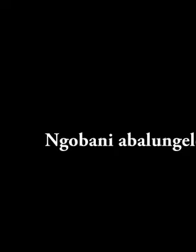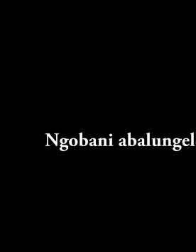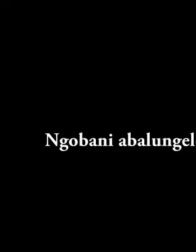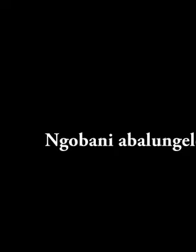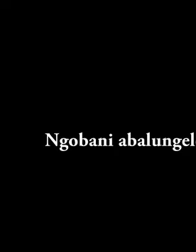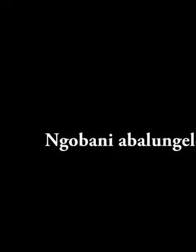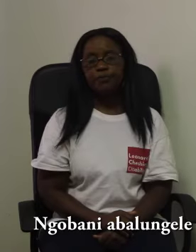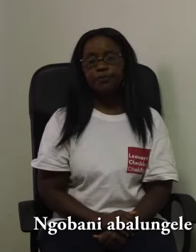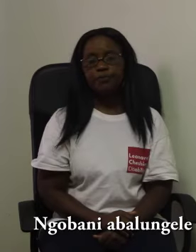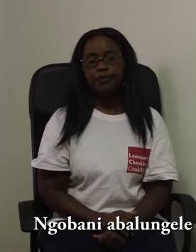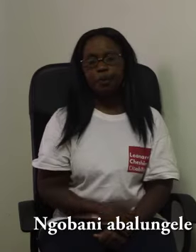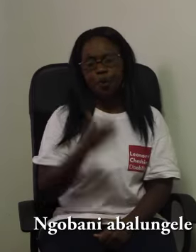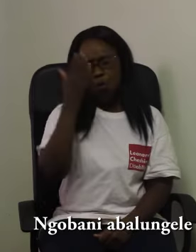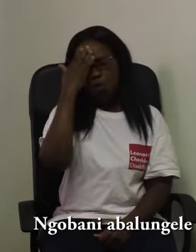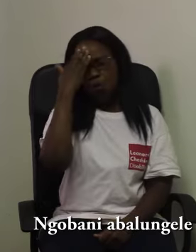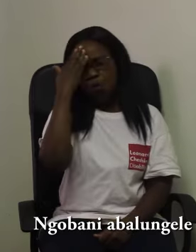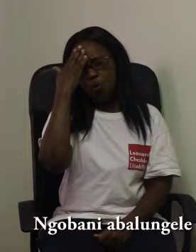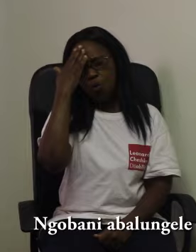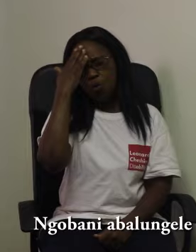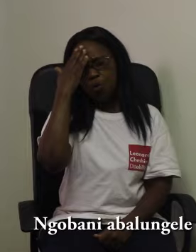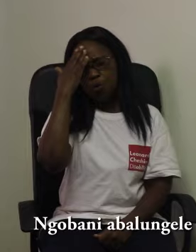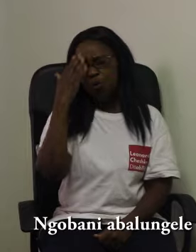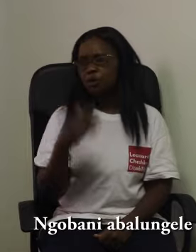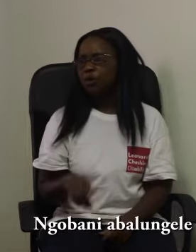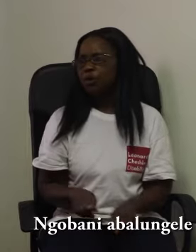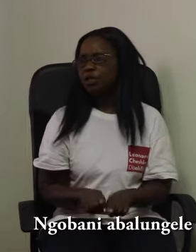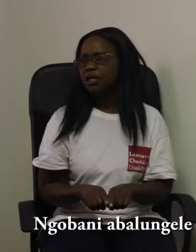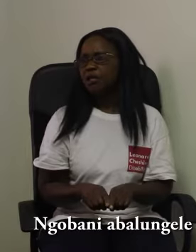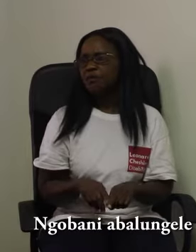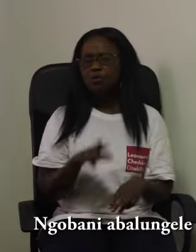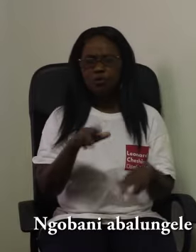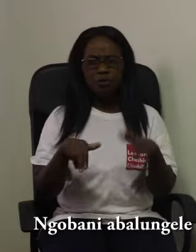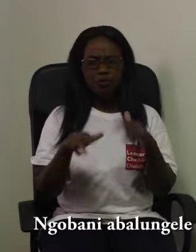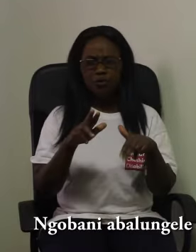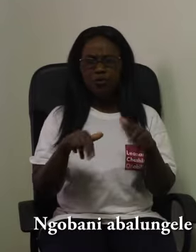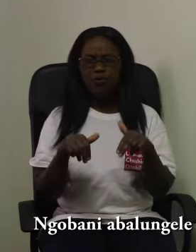ngoba ani abalungele ugu sholwa yu COVID-19